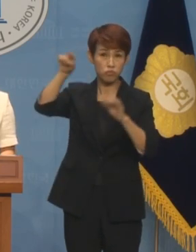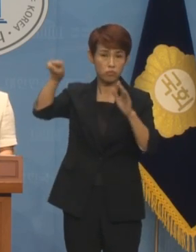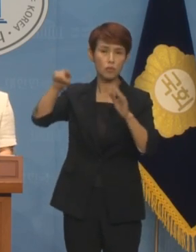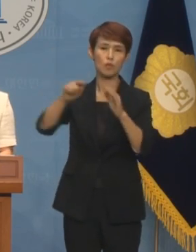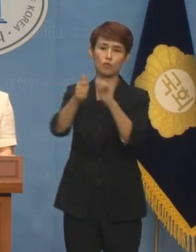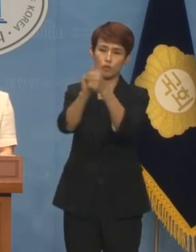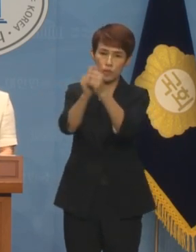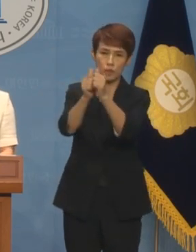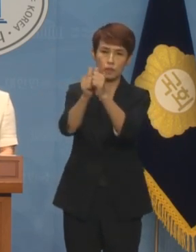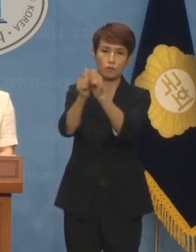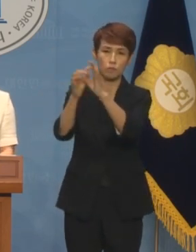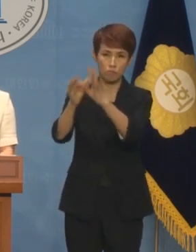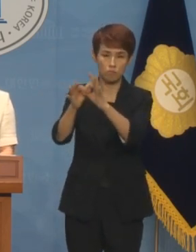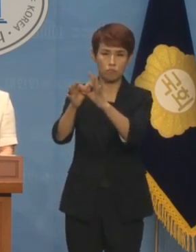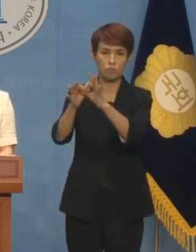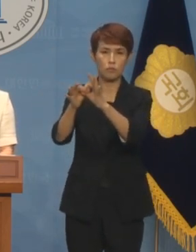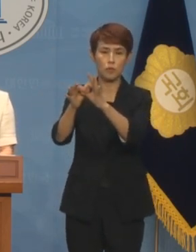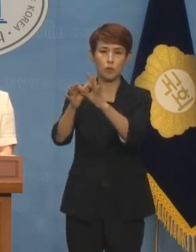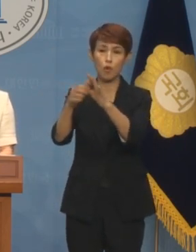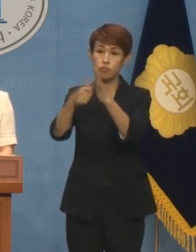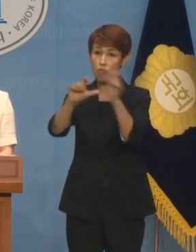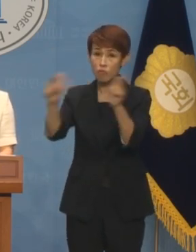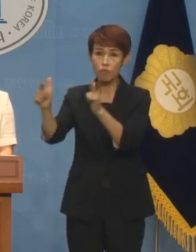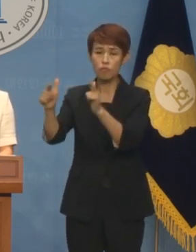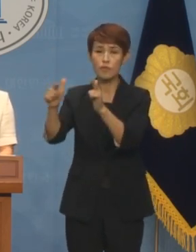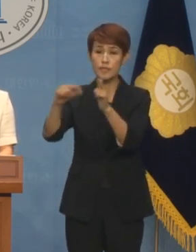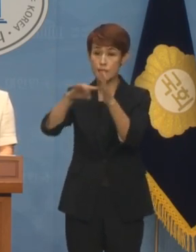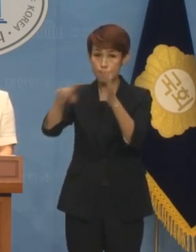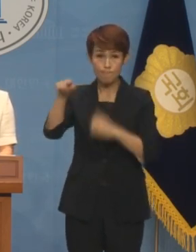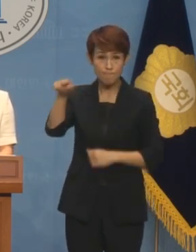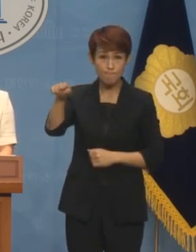주식과 채권 그리고 파생상품의 양도소득에 대해서